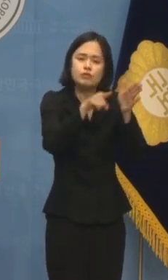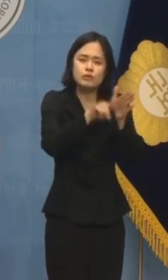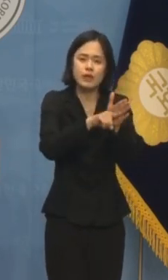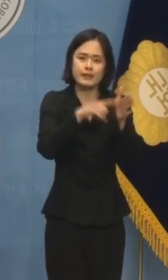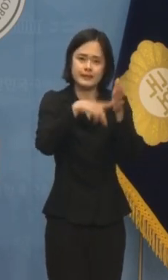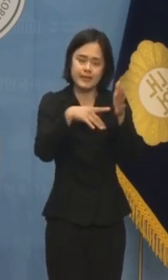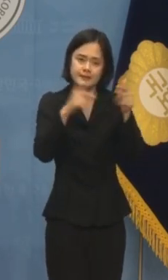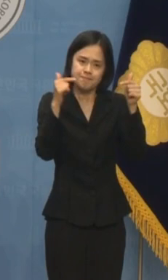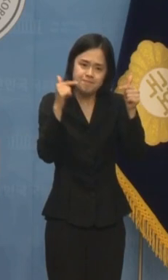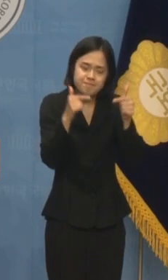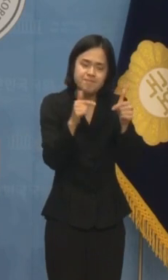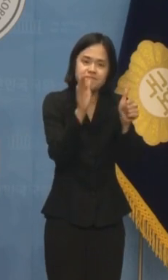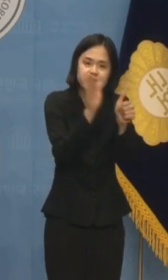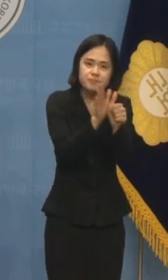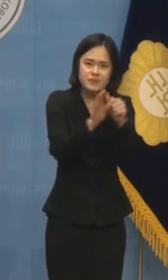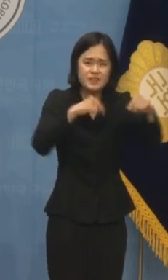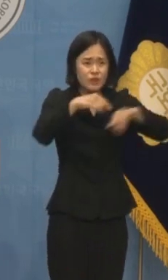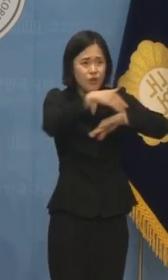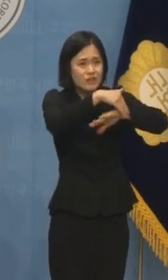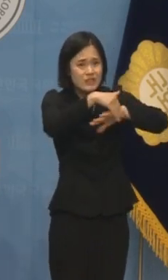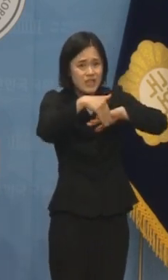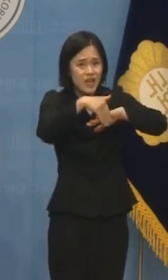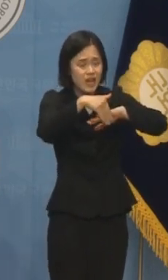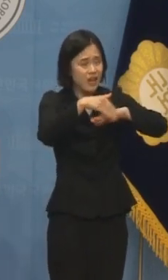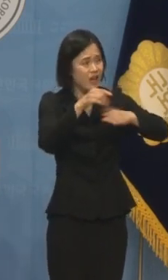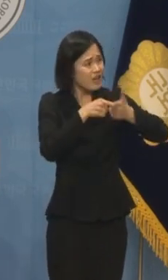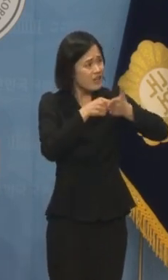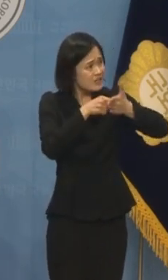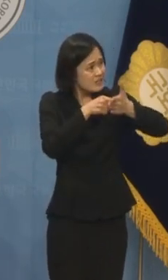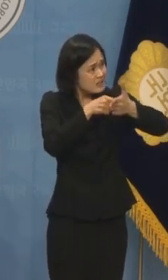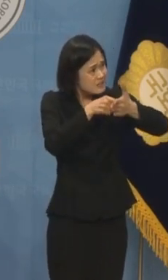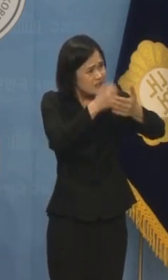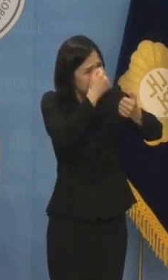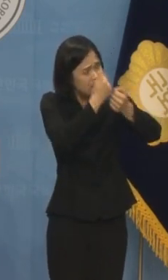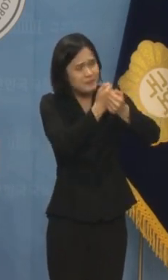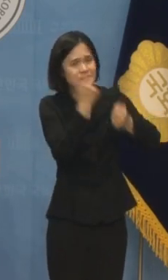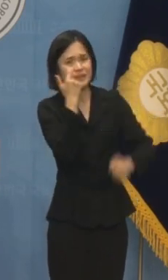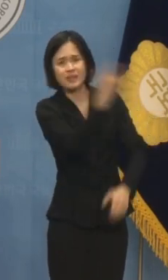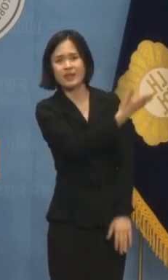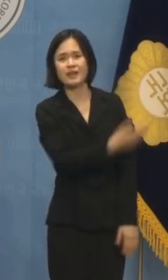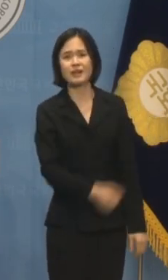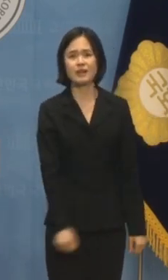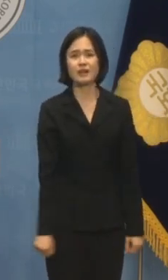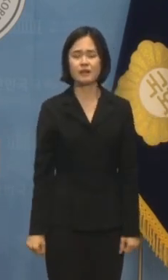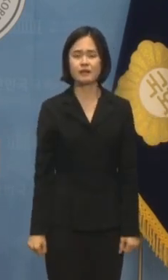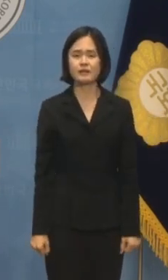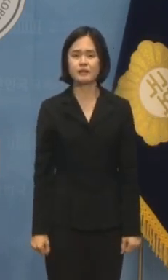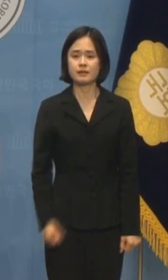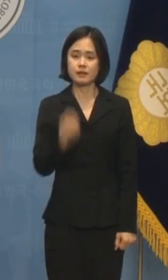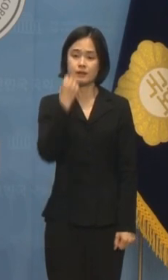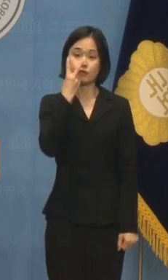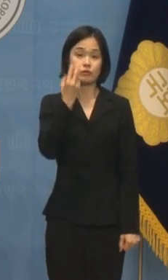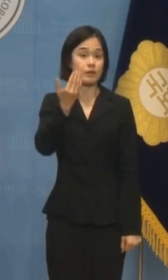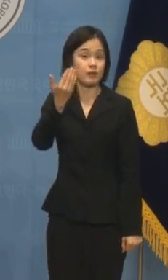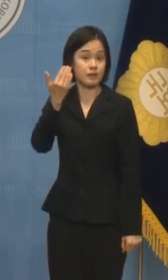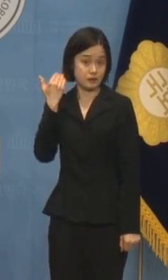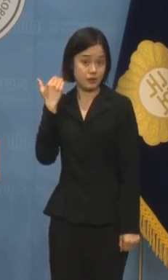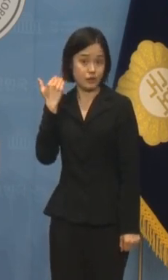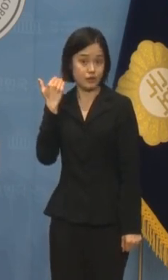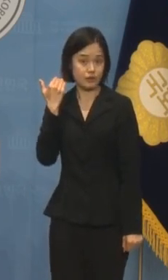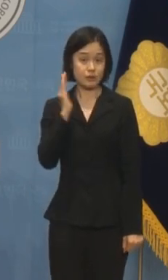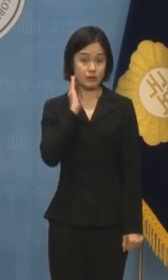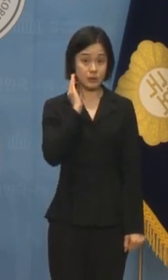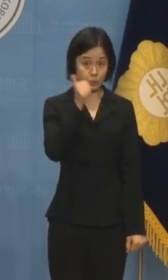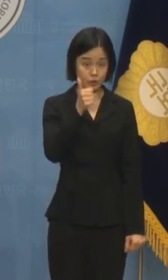정책을 기여히 밀어붙이겠다는 것입니까 불과 두 달전 취임 2주년